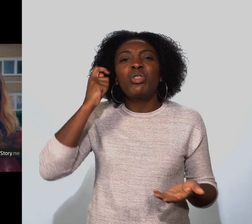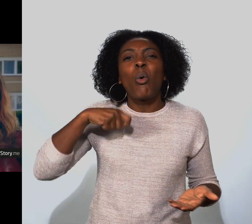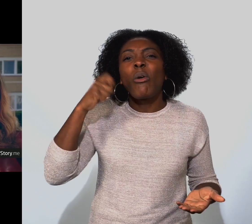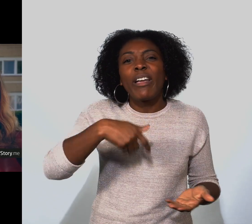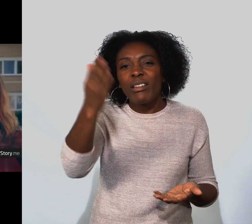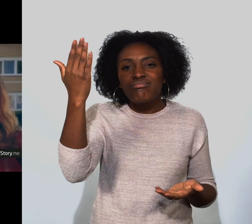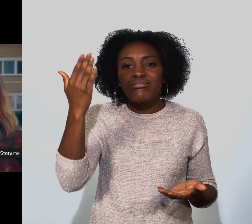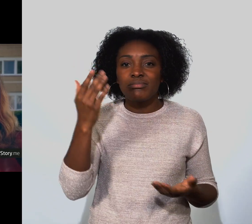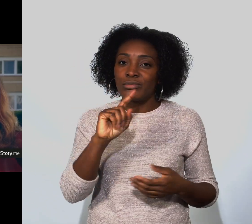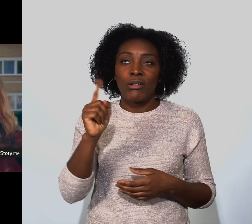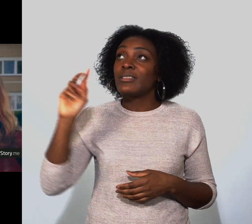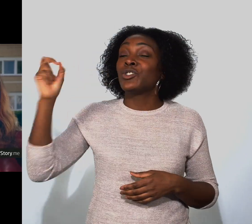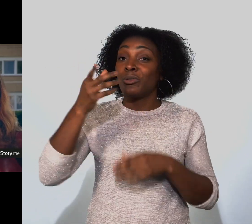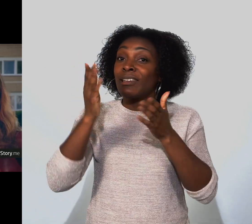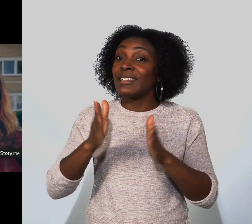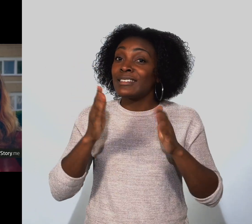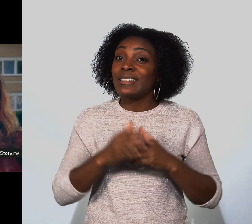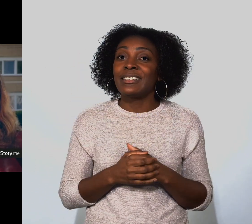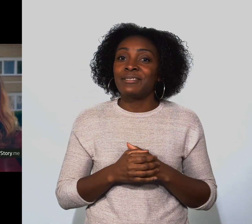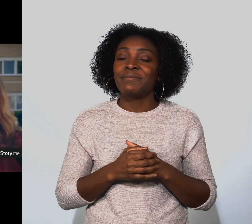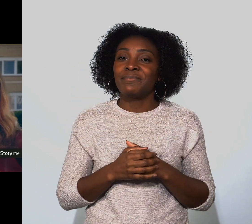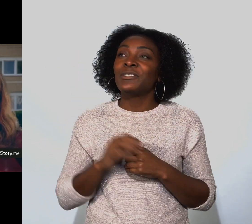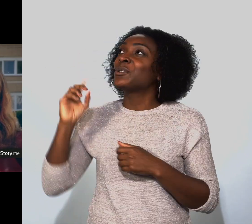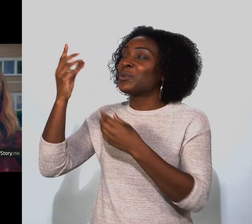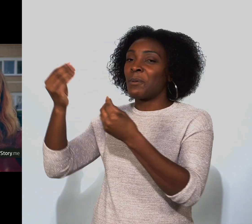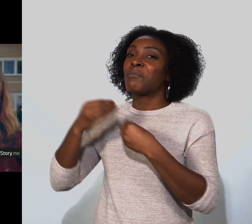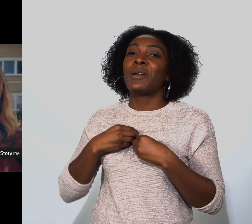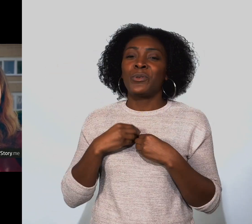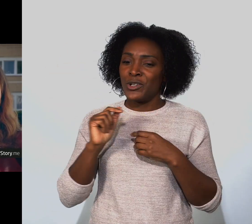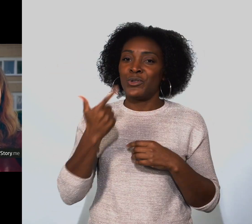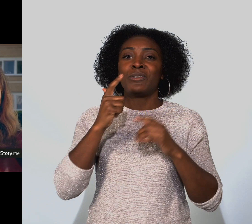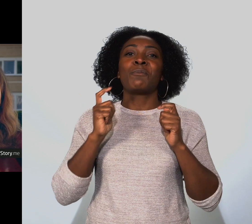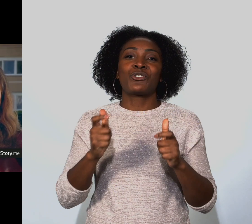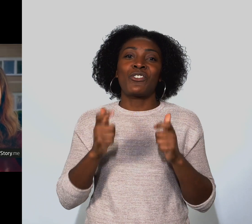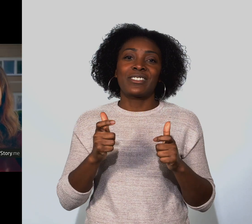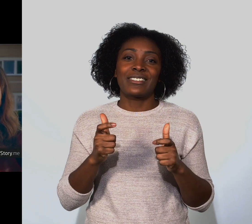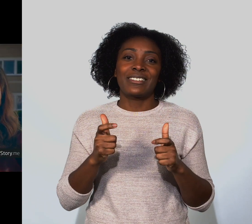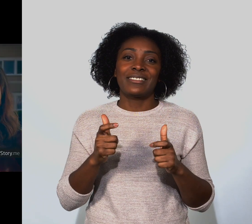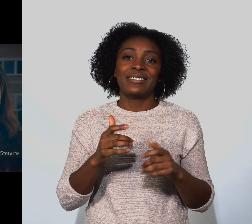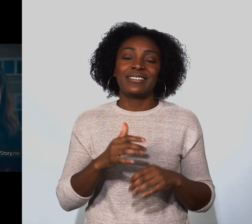Mais finalement, c'est Dieu qui a le dernier mot. Moi, en tout cas, il m'a redonné une seconde chance.